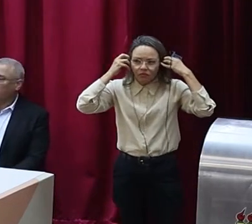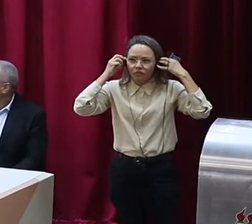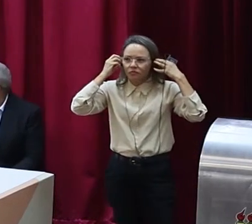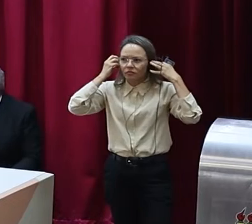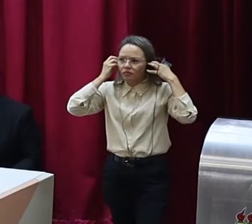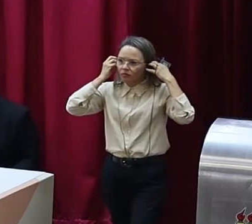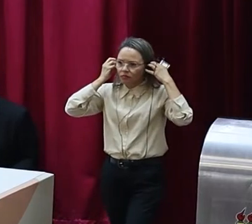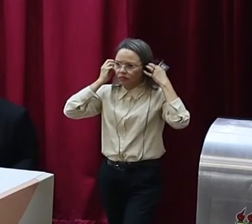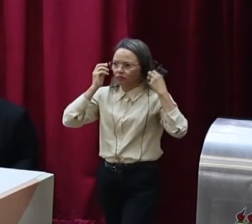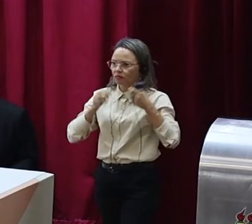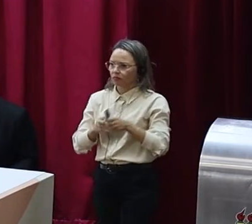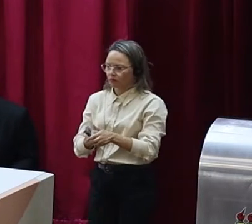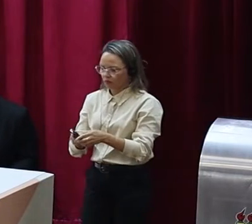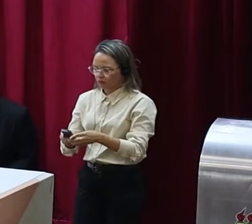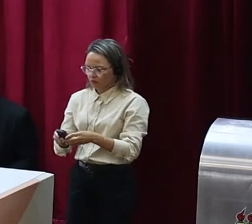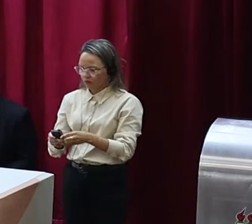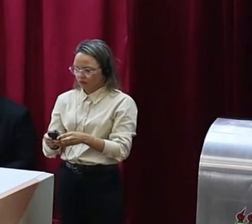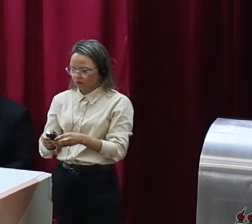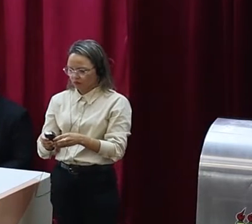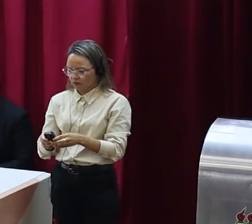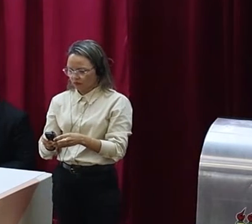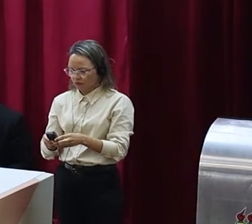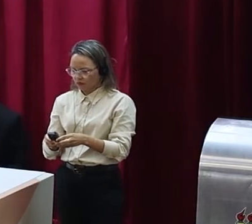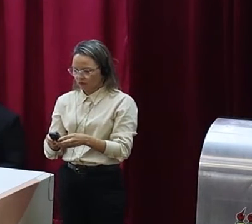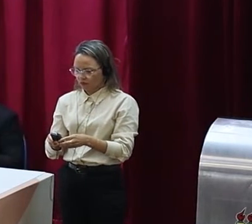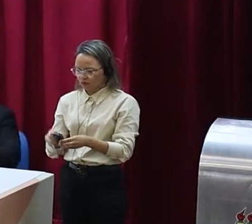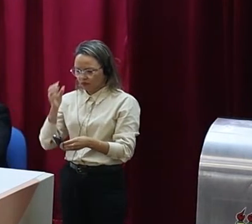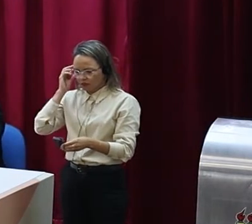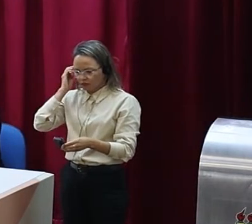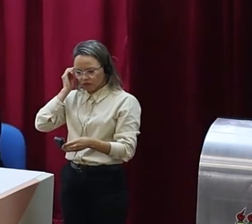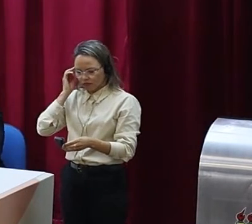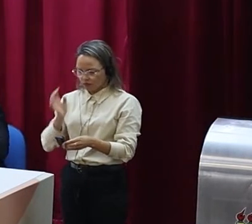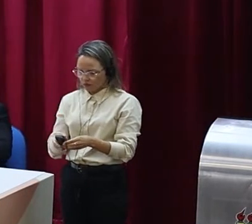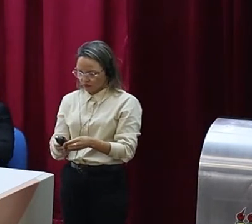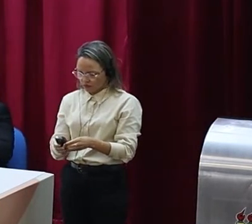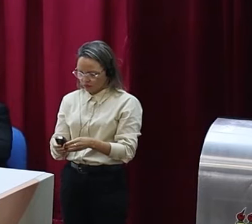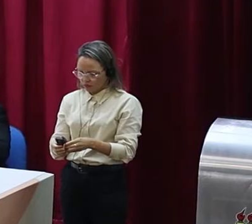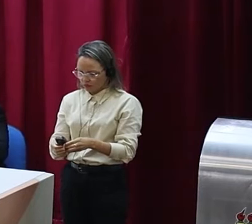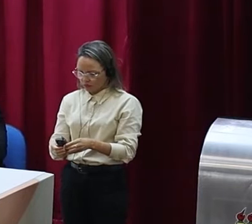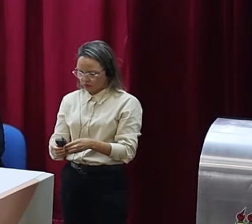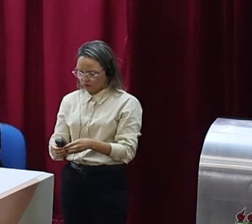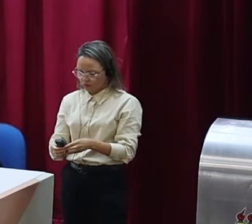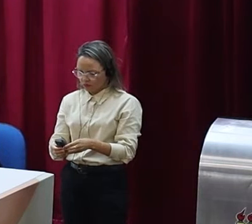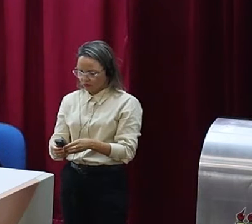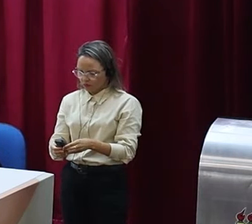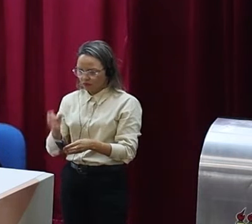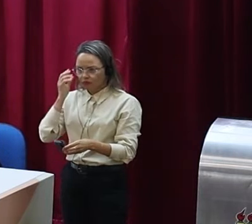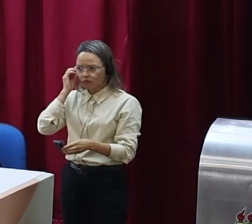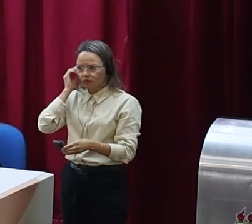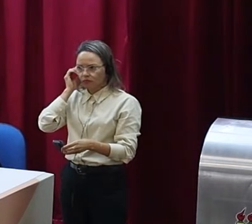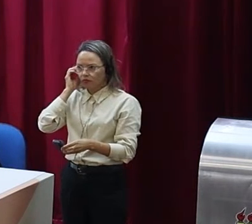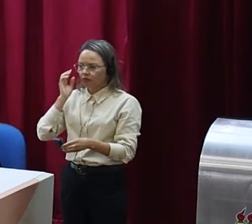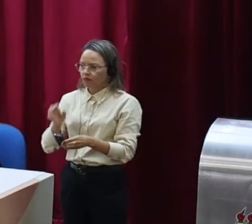Isso vai aprender a sair, primeiro por onde vai. Pero va a venir a tener banajanería. Le saludé en guaraní, mi